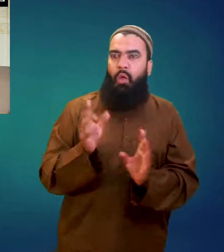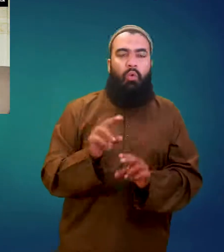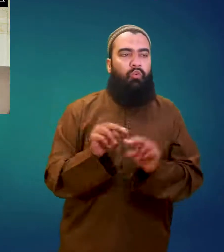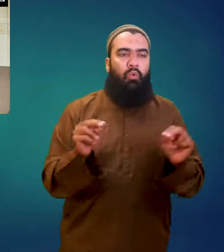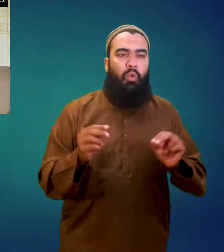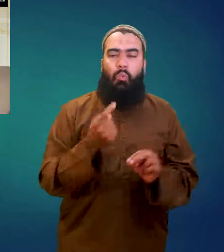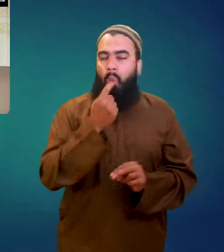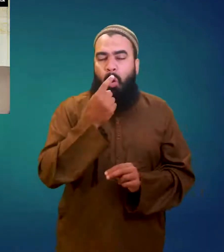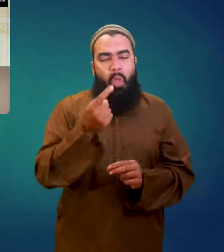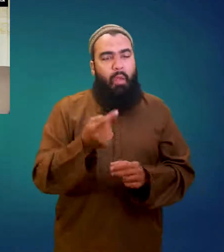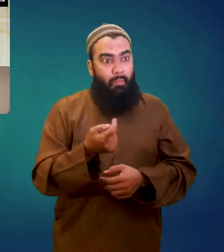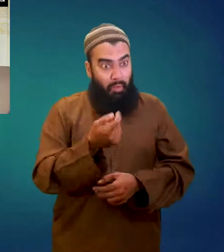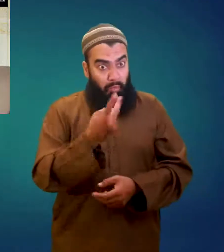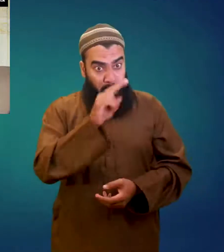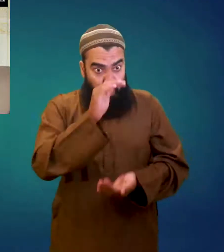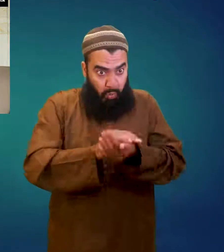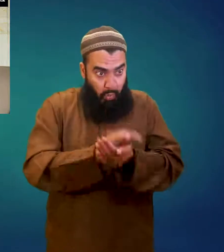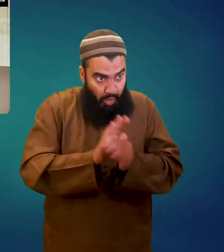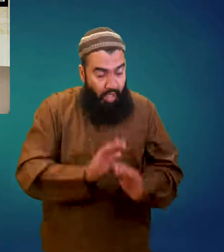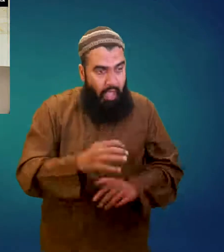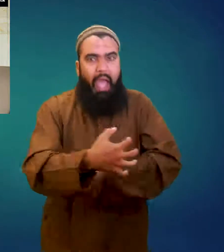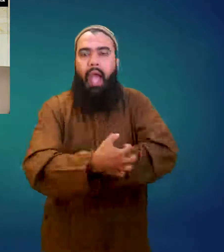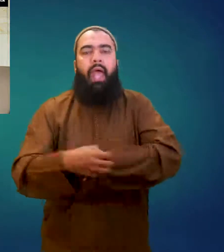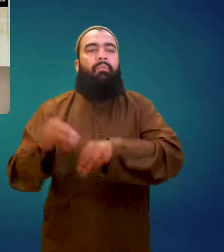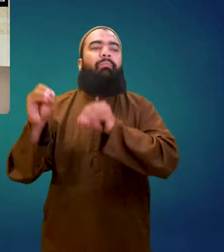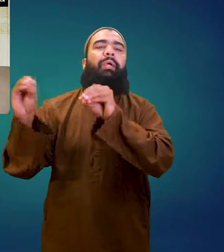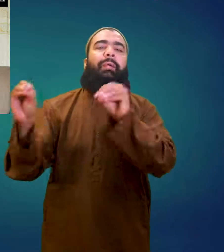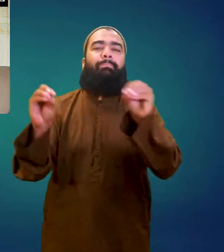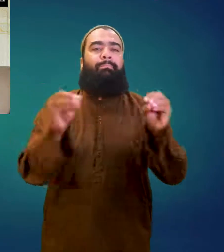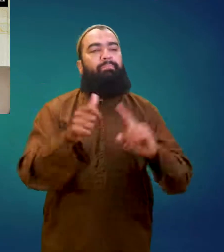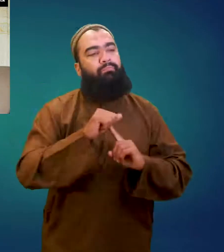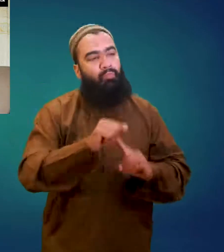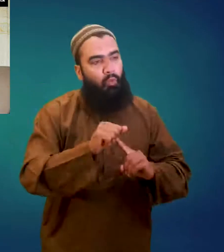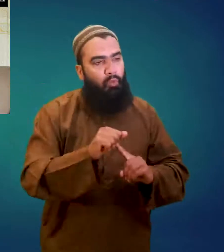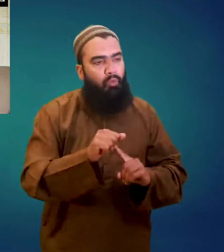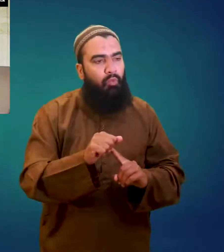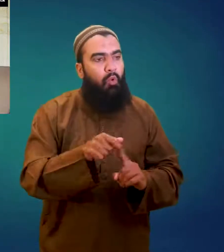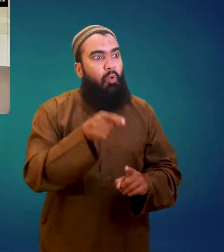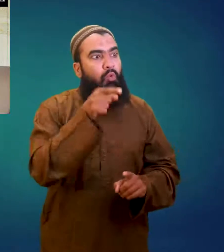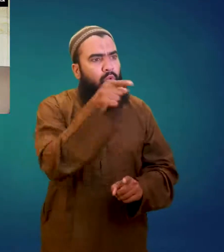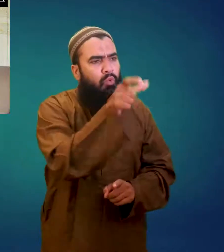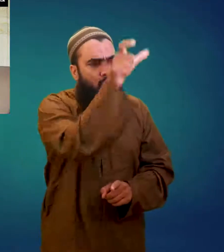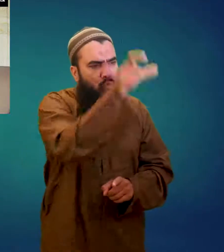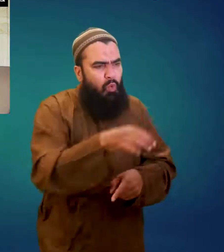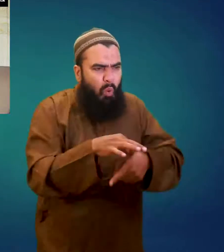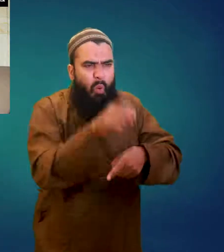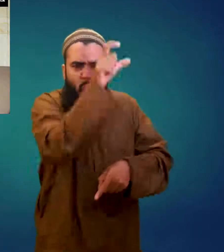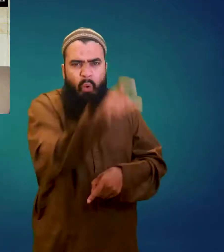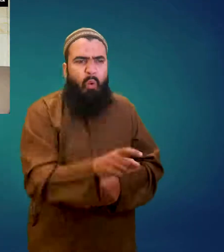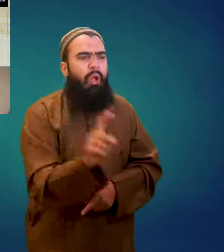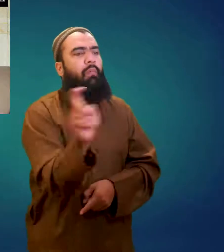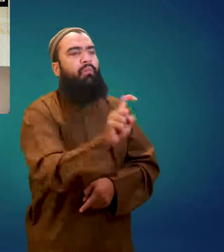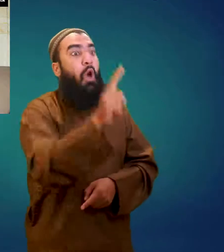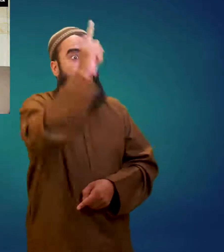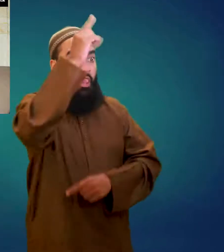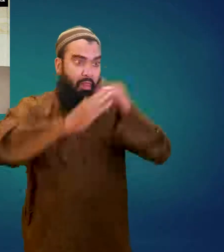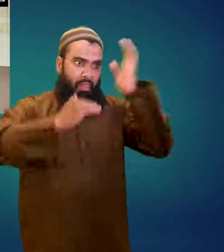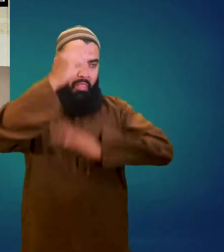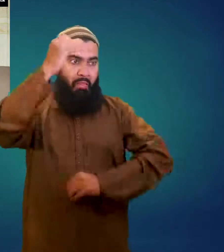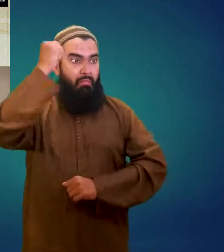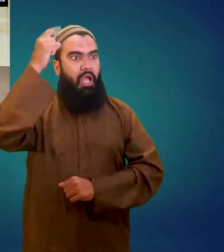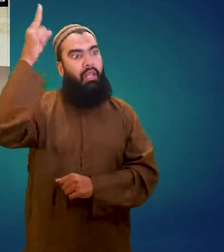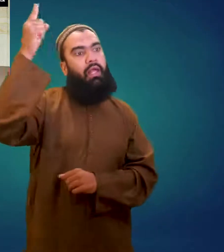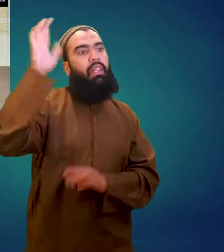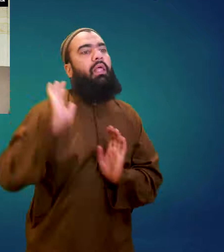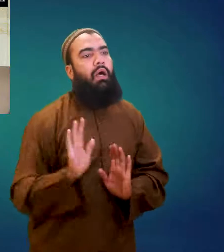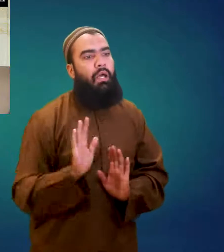نقصان ہوتا ہے۔ اللہ غنی ہے اور تم ہی حاجت مند ہو، اس لیے اللہ نے جو